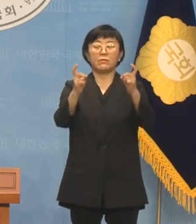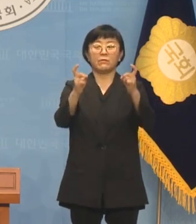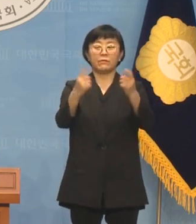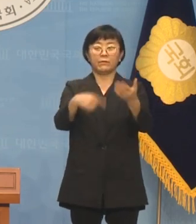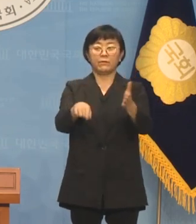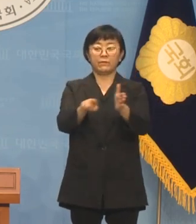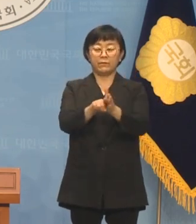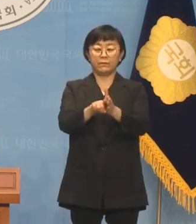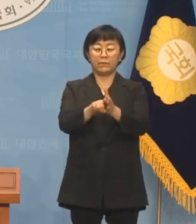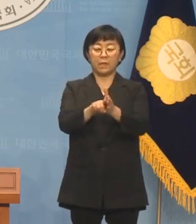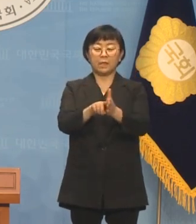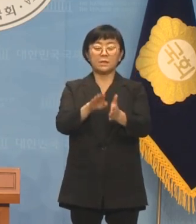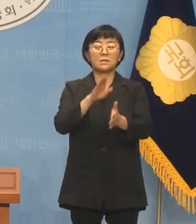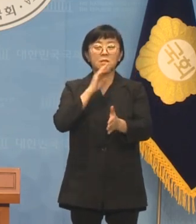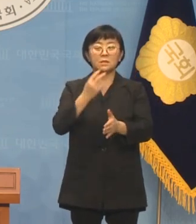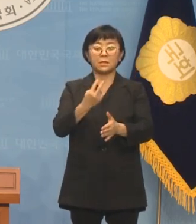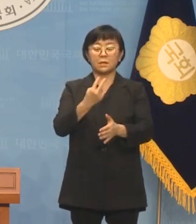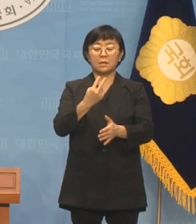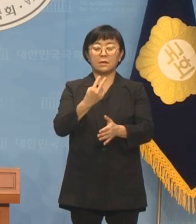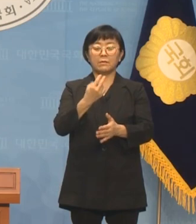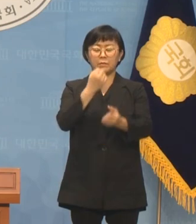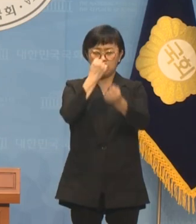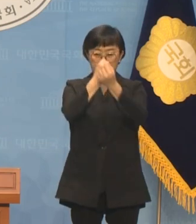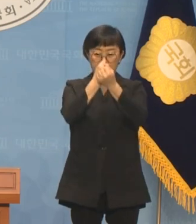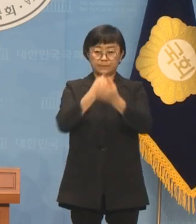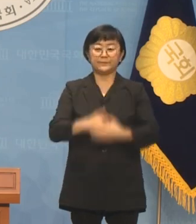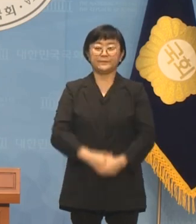싸움 붙이려고 하고 있으니 정말 파렴치합니다.